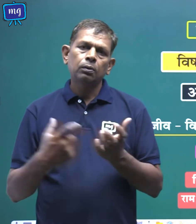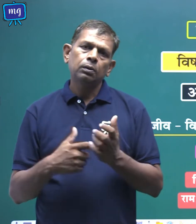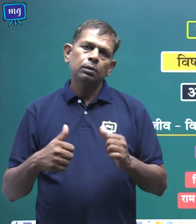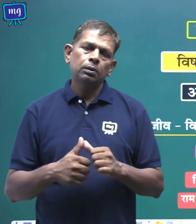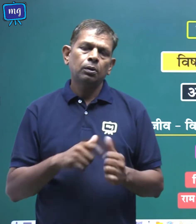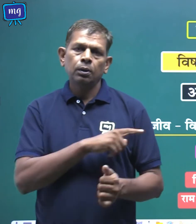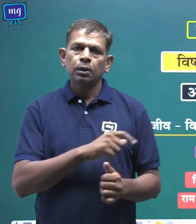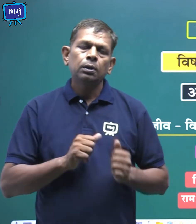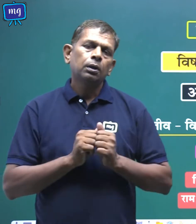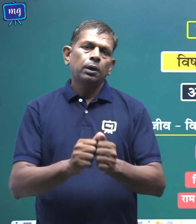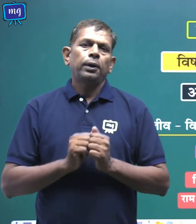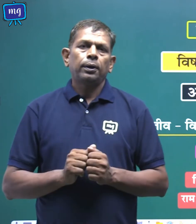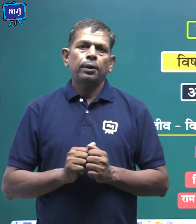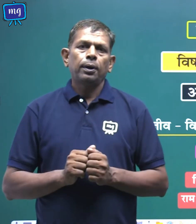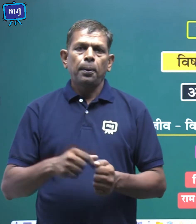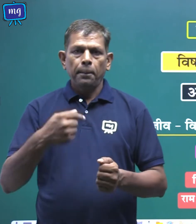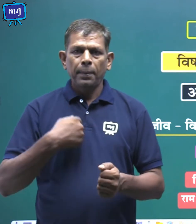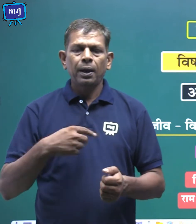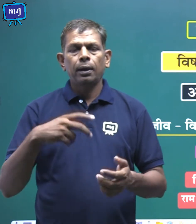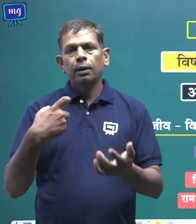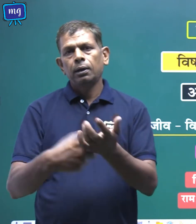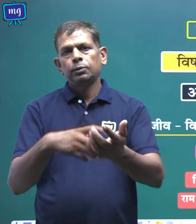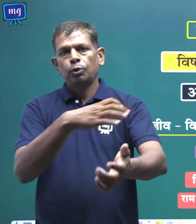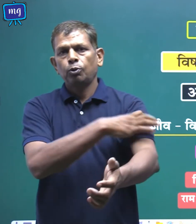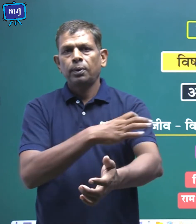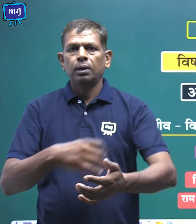और मेरे साथ हैं रामस्वरूप कुमार।